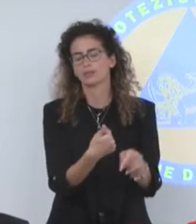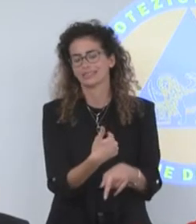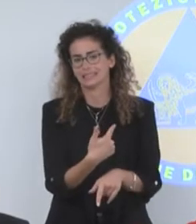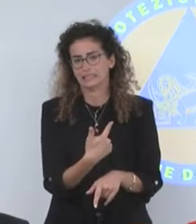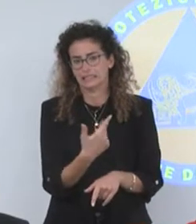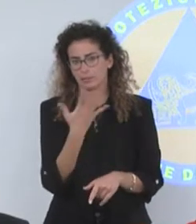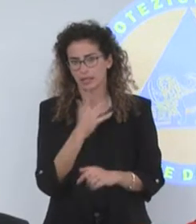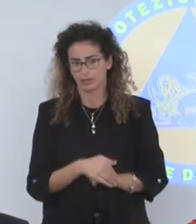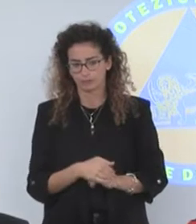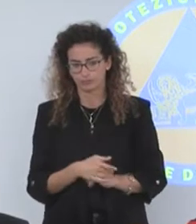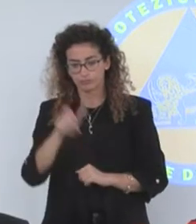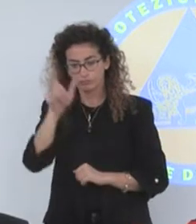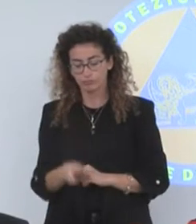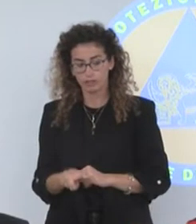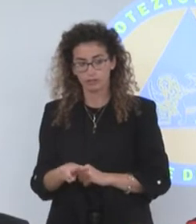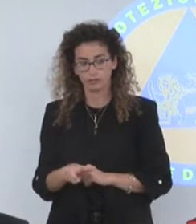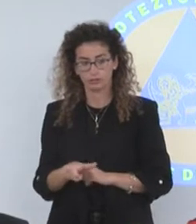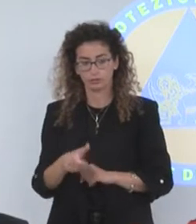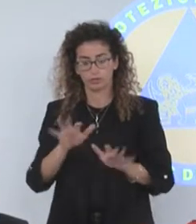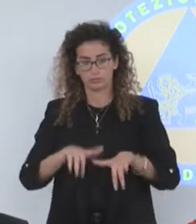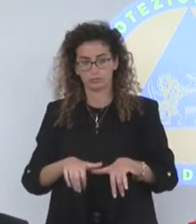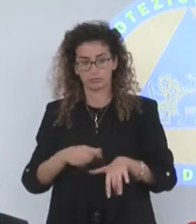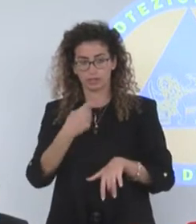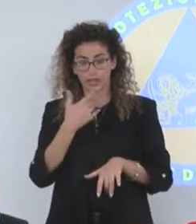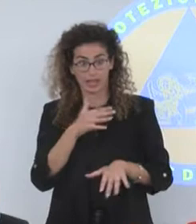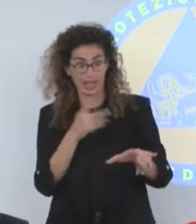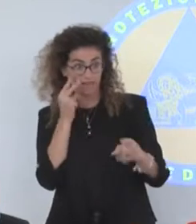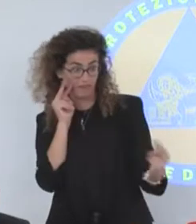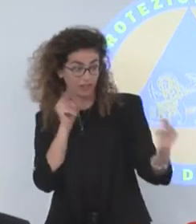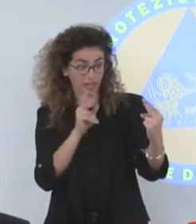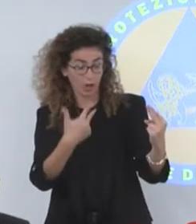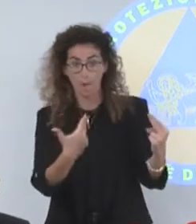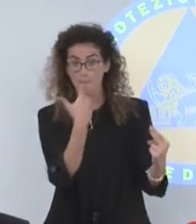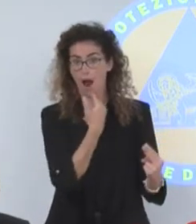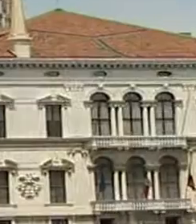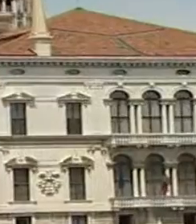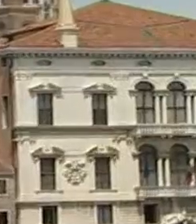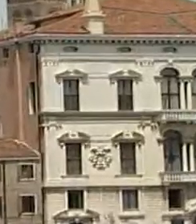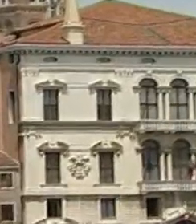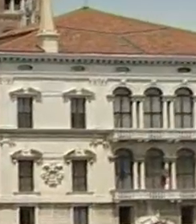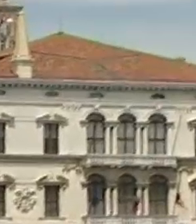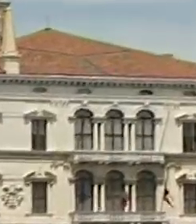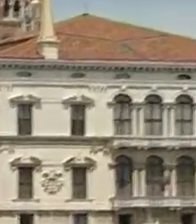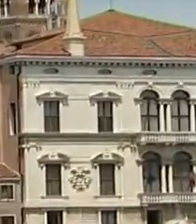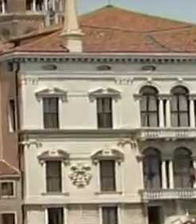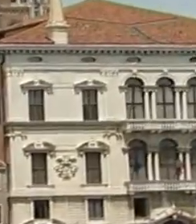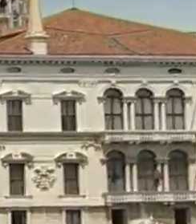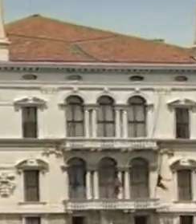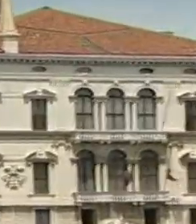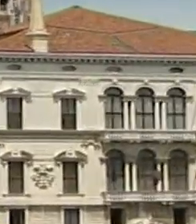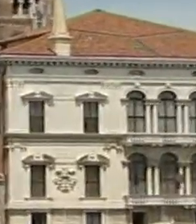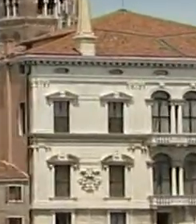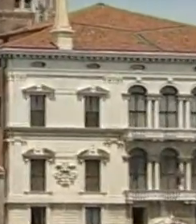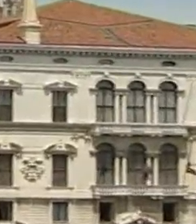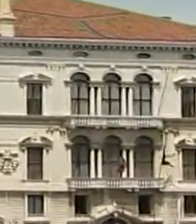uno mi ha scritto se ti prendo ti sparo in bocca alta tensione l'epidemia ha risvegliato odi